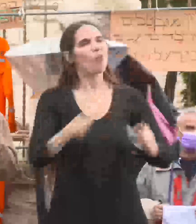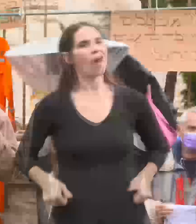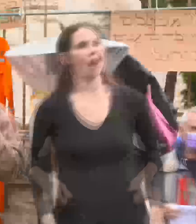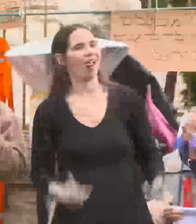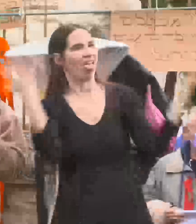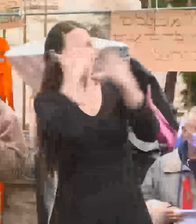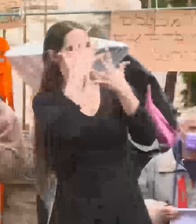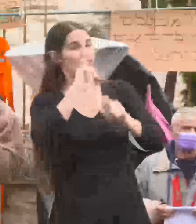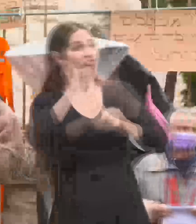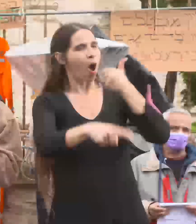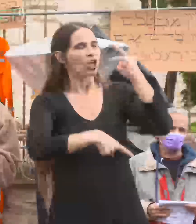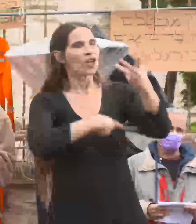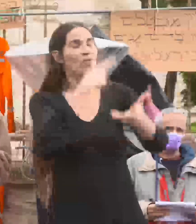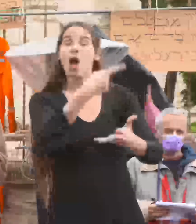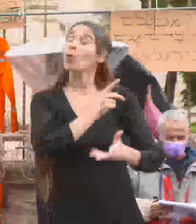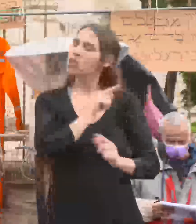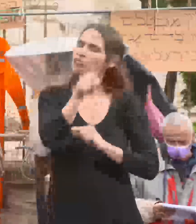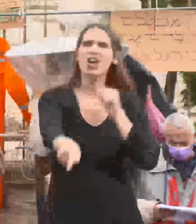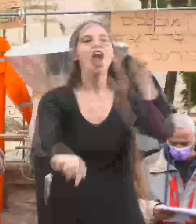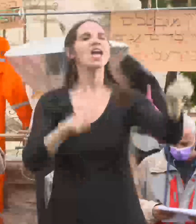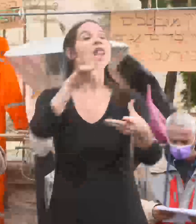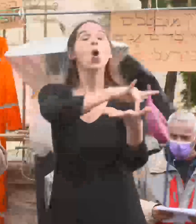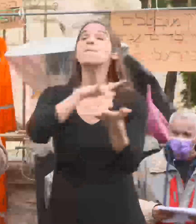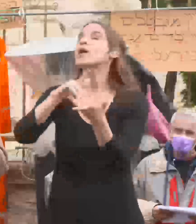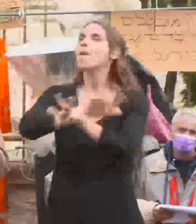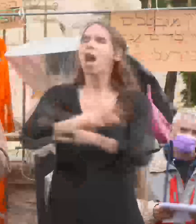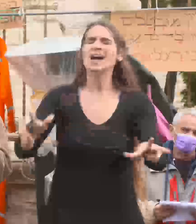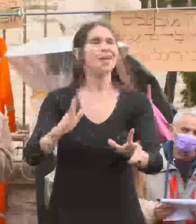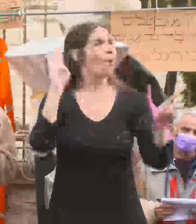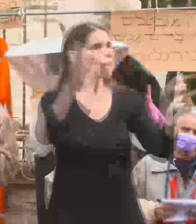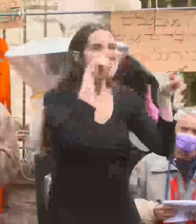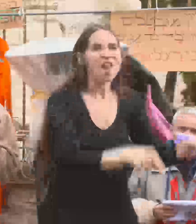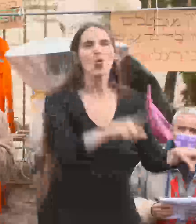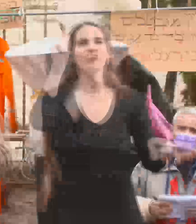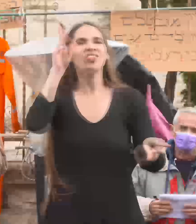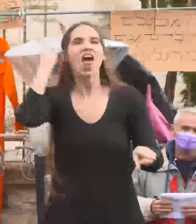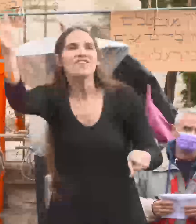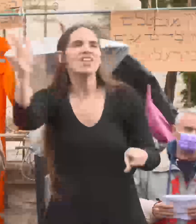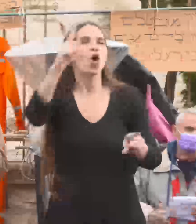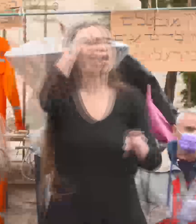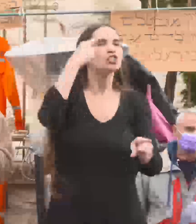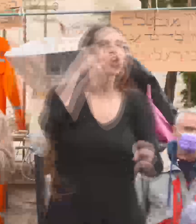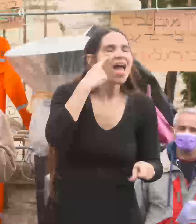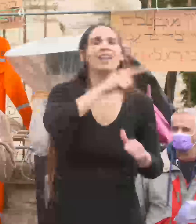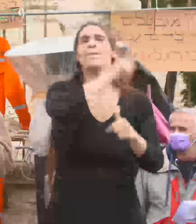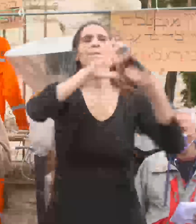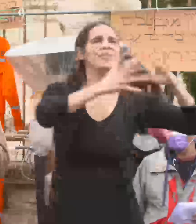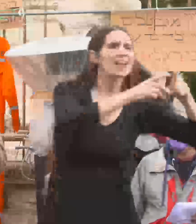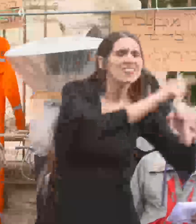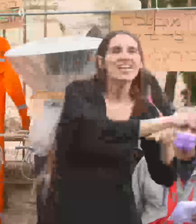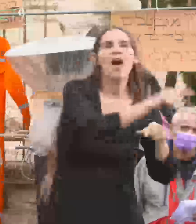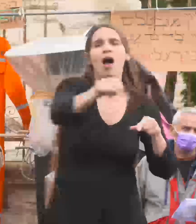שבוע. אנחנו נמשיך להגיע לכל מקום בארץ, לבלפור, לתל אביב, לראש העין, לפתח